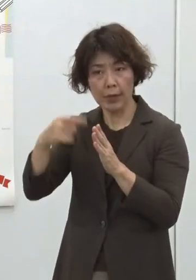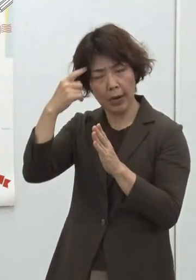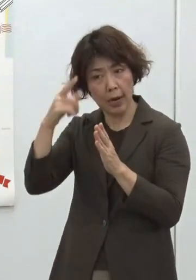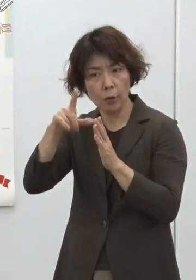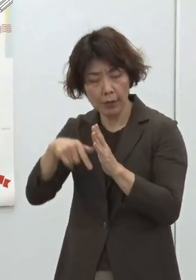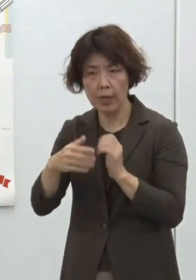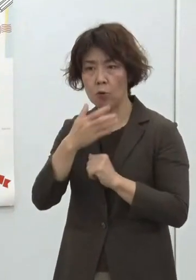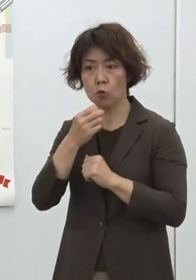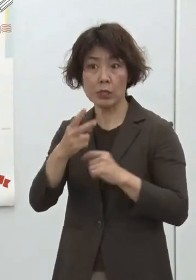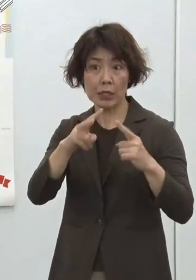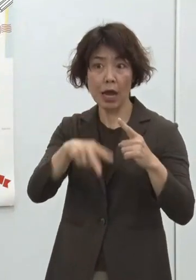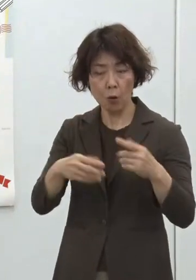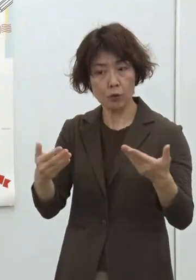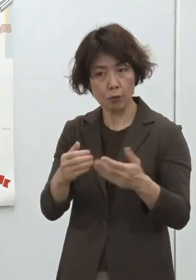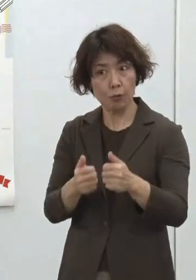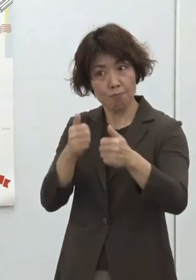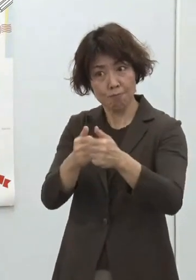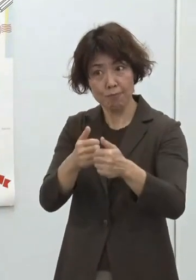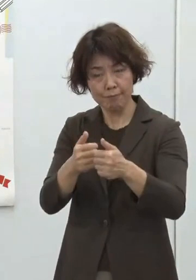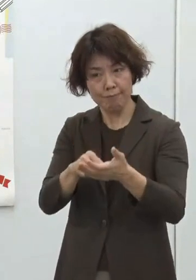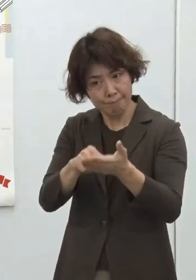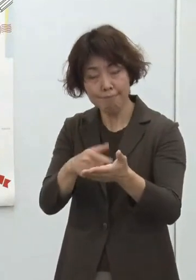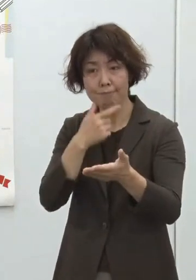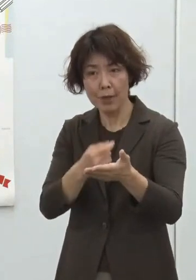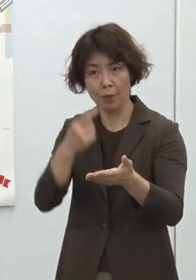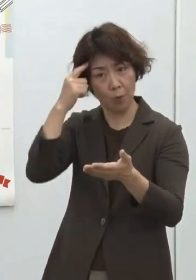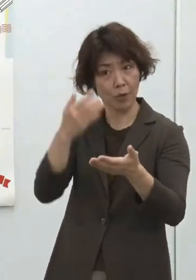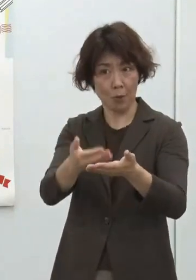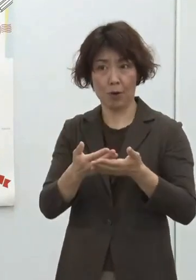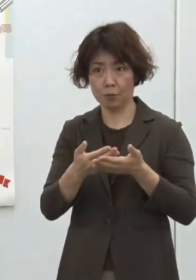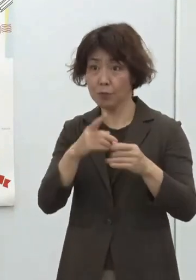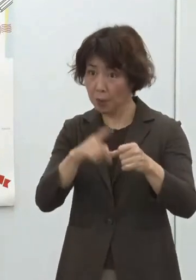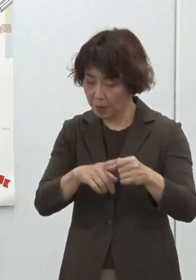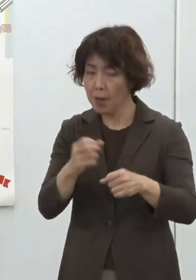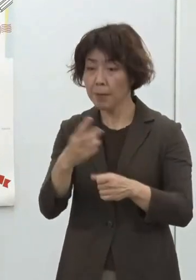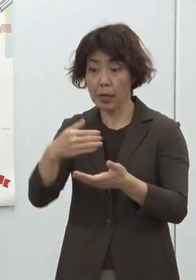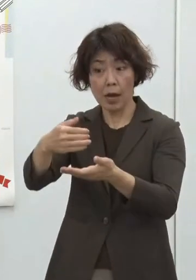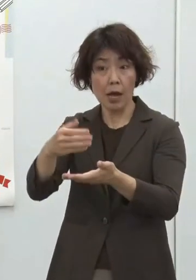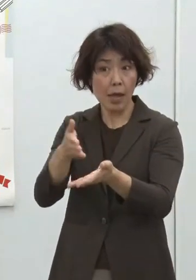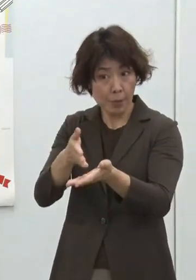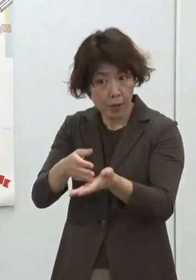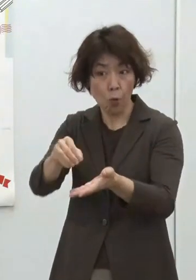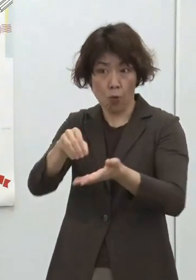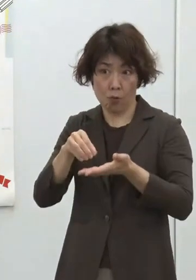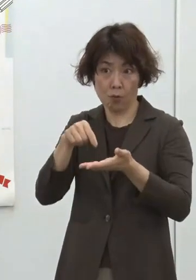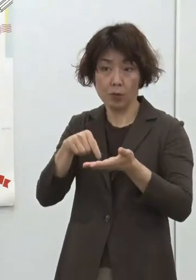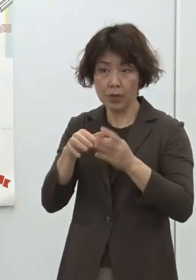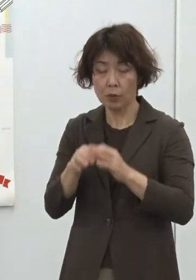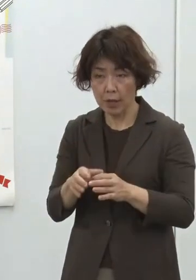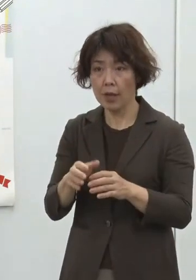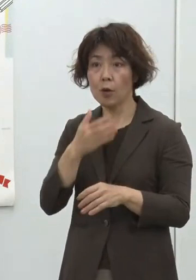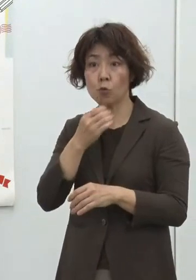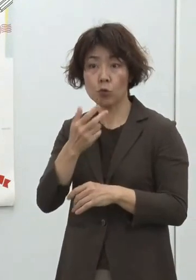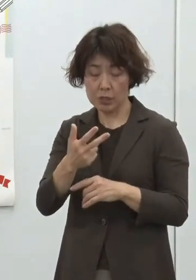戦しようと思ってもらうきっかけの一つになればなというふうに思っております。またエピソードを寄せていただくわけですので、実際に福祉